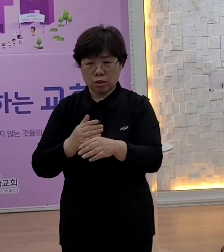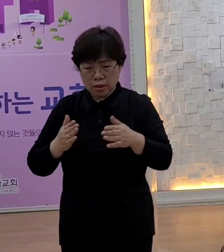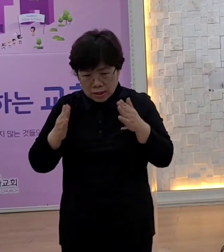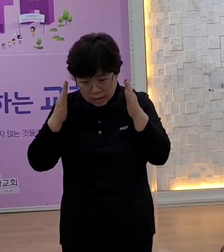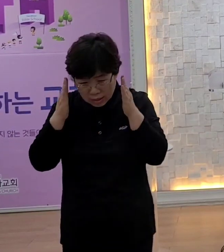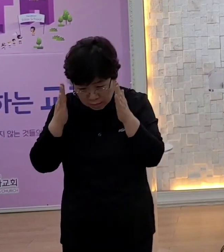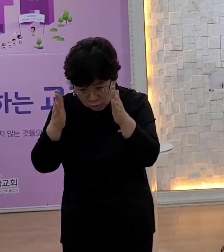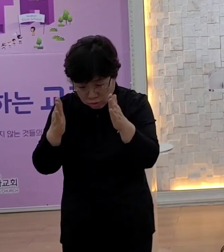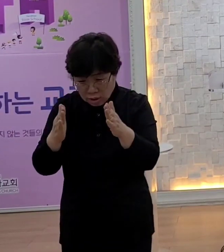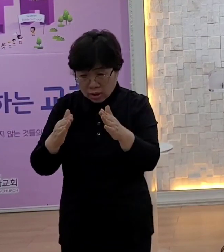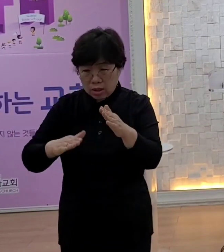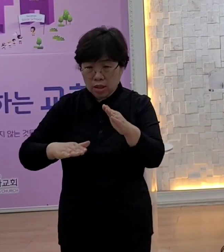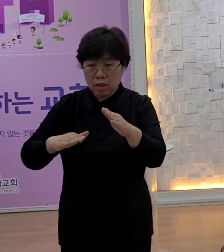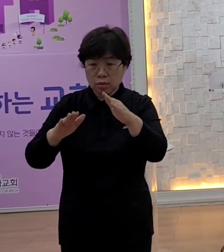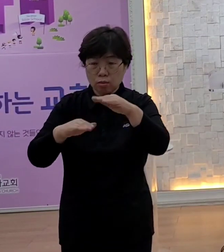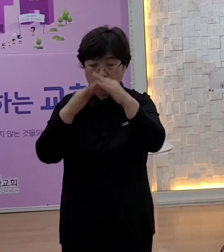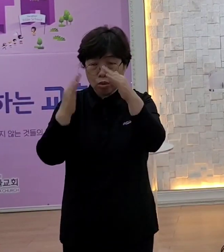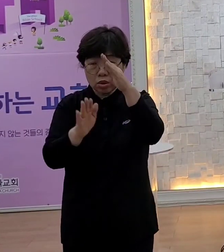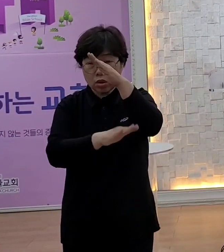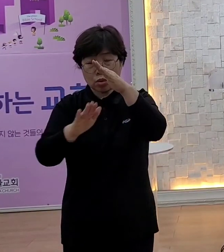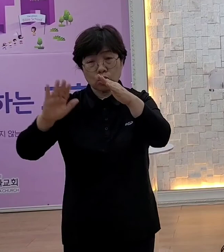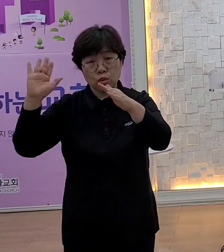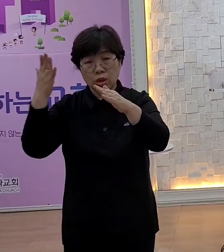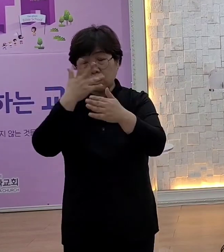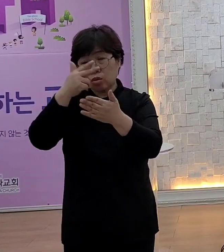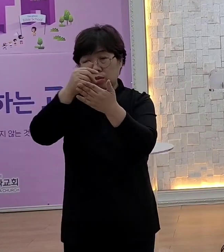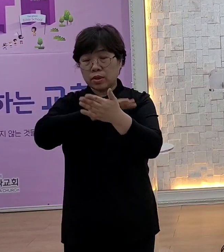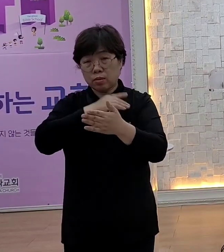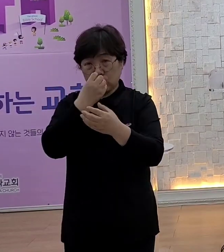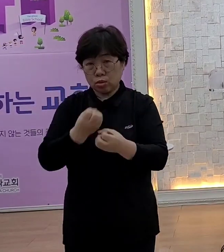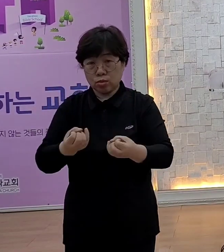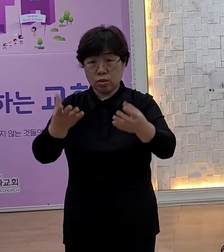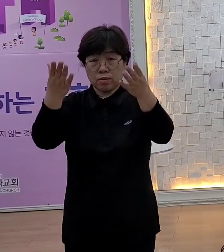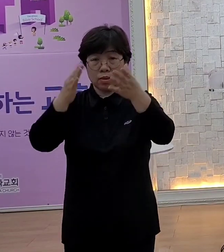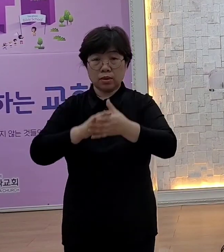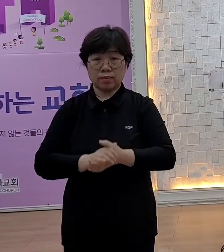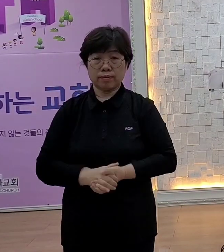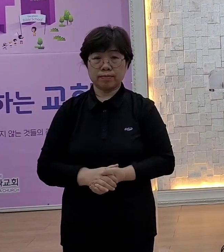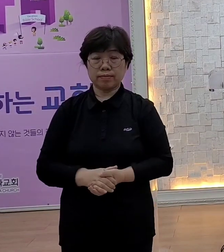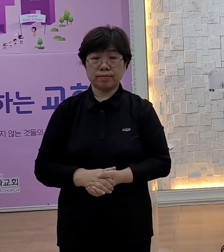호산나교회 모든 성도들이 다 되기를 주님의 이름으로 축복합니다. 주신 말씀